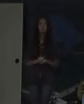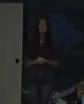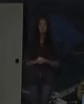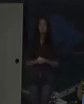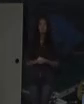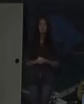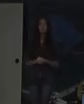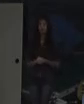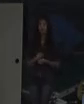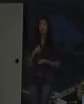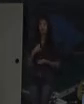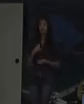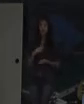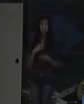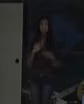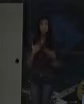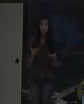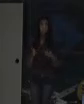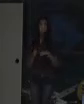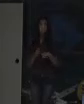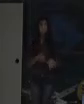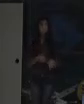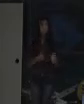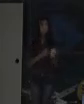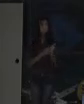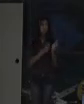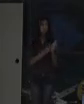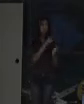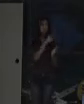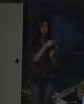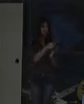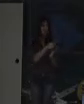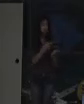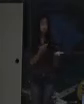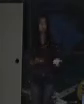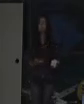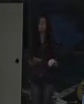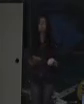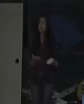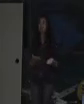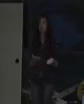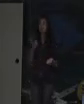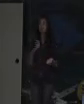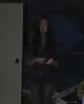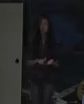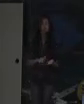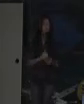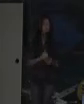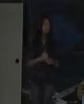lado, louvo a vossa iniciativa e voto favorável.